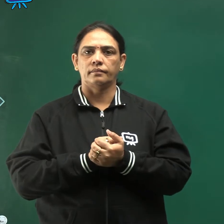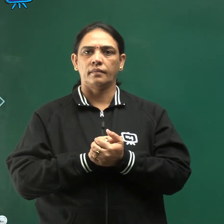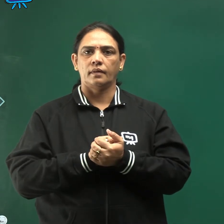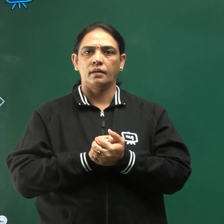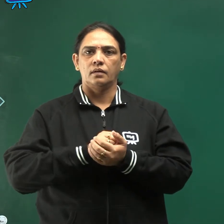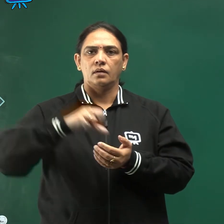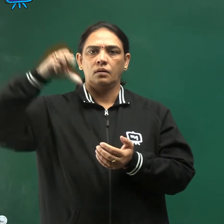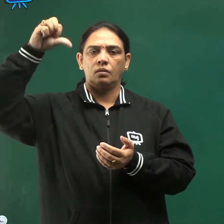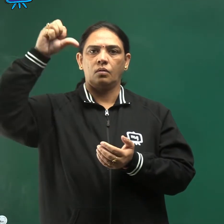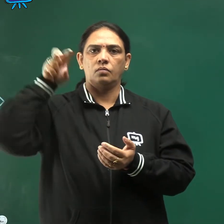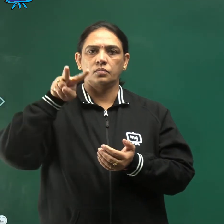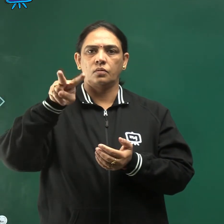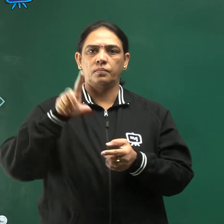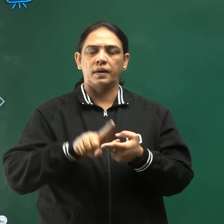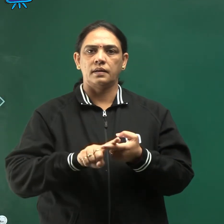900 प्लस